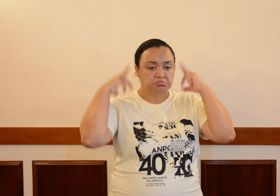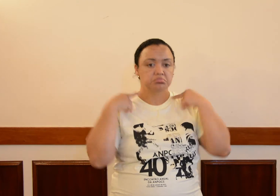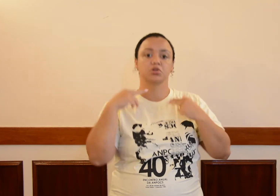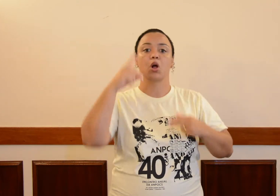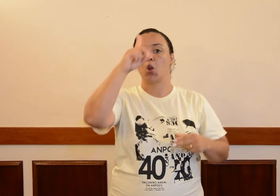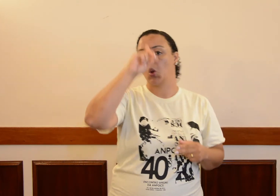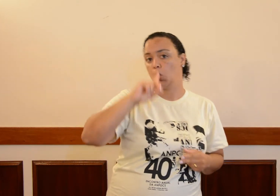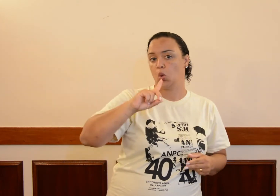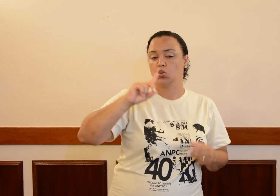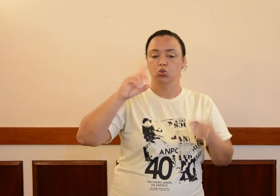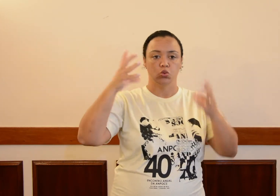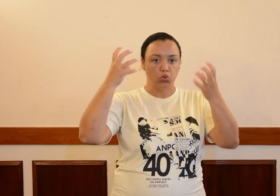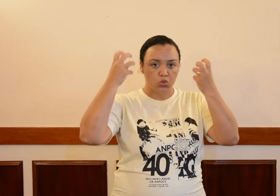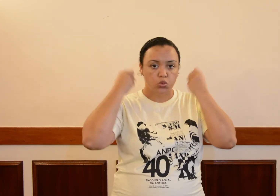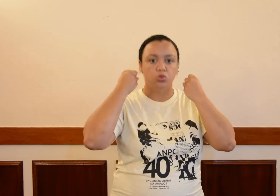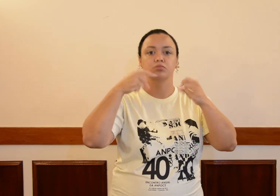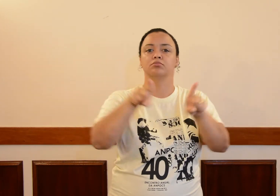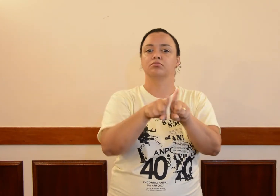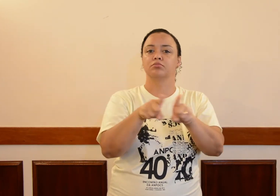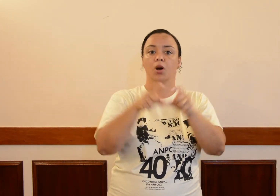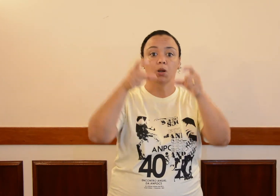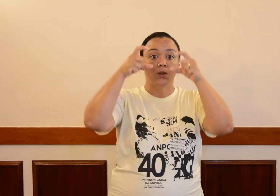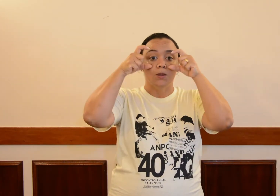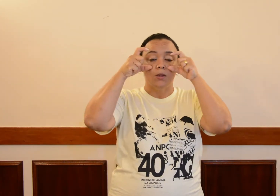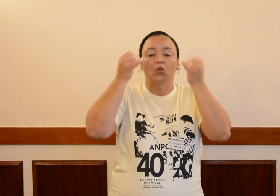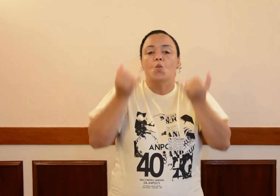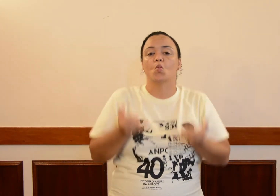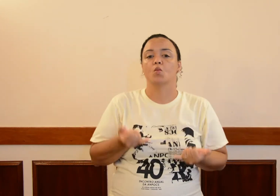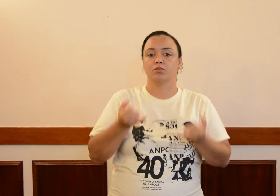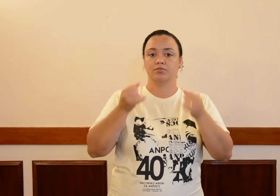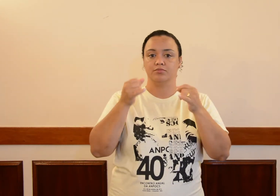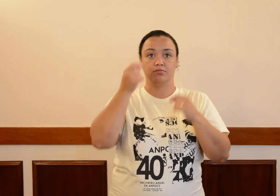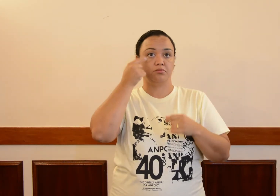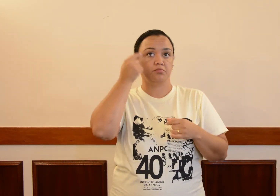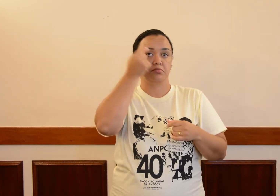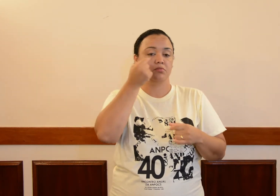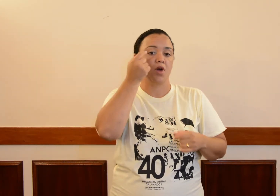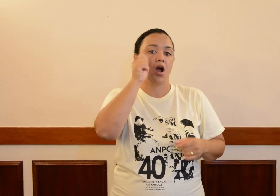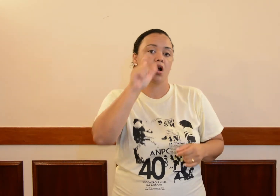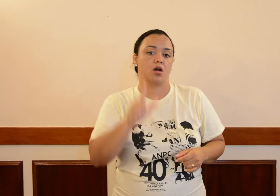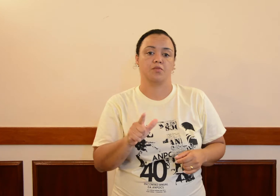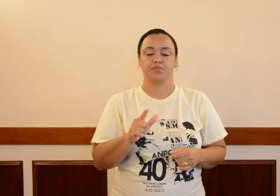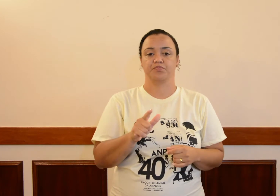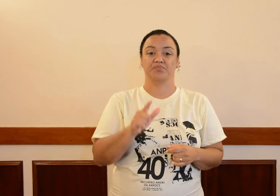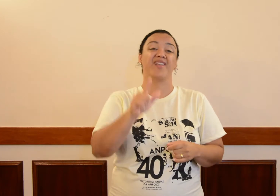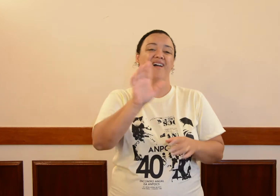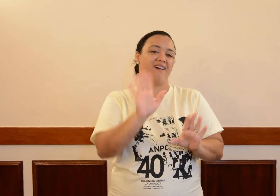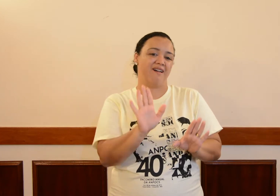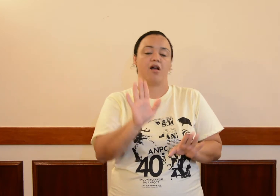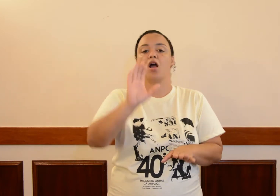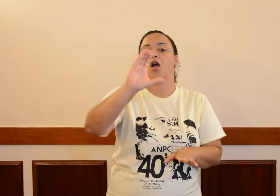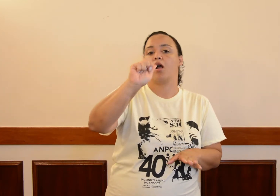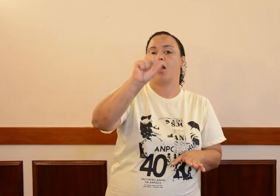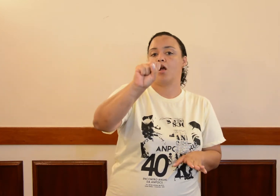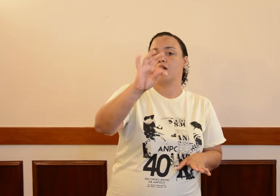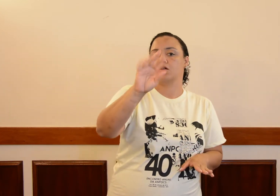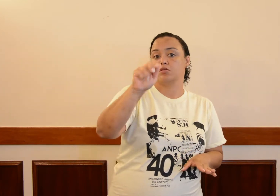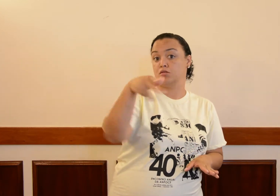trás dos grossos óculos, esconde grandes olhos castanho claros. Mora com os pais em um bairro da Zona Norte de Porto Alegre, em uma